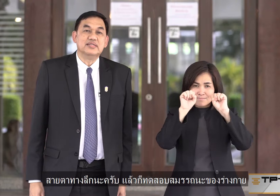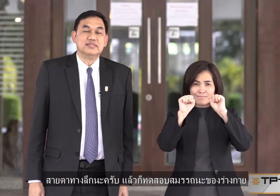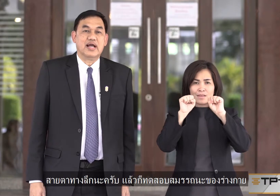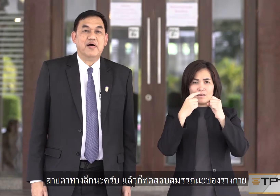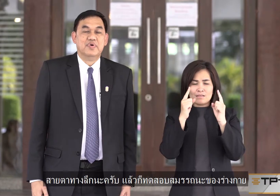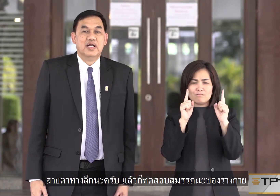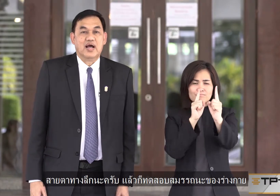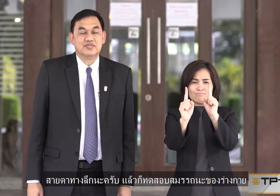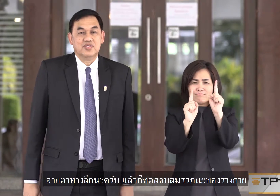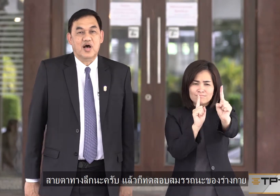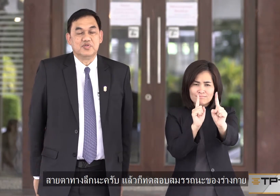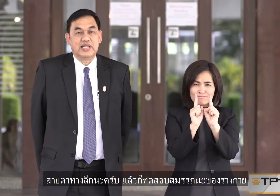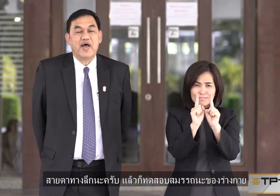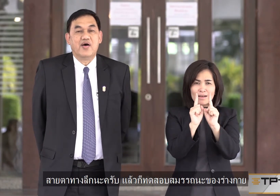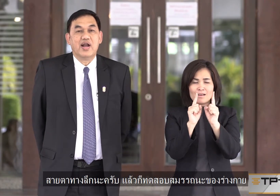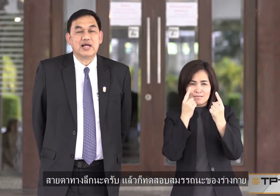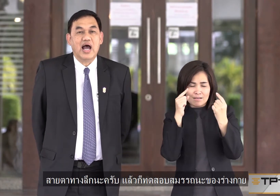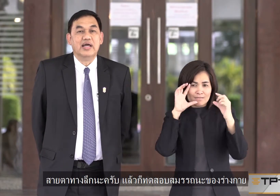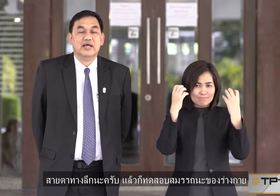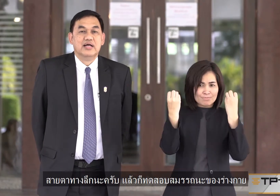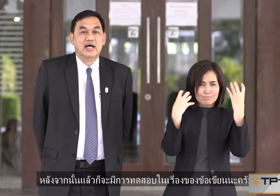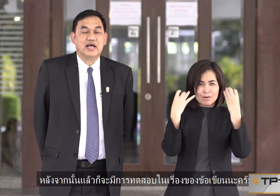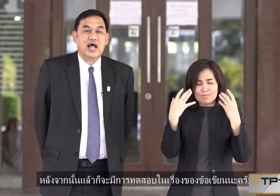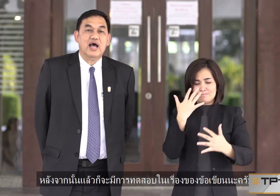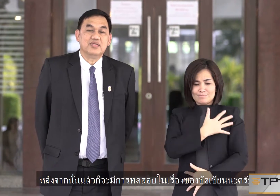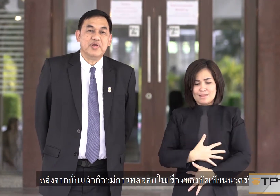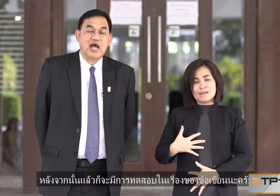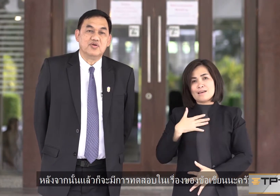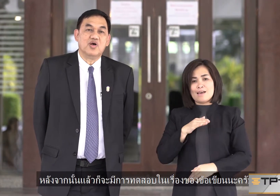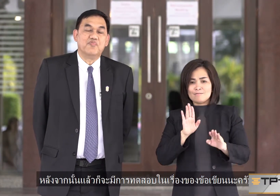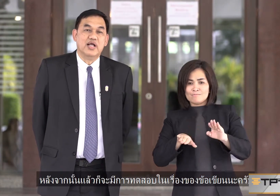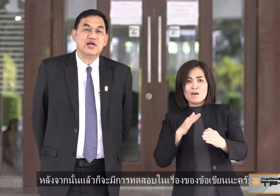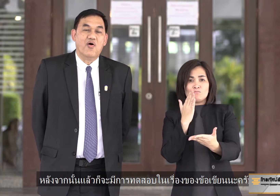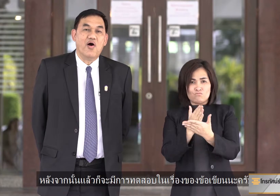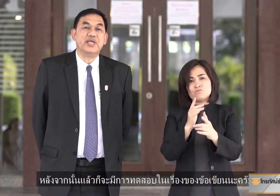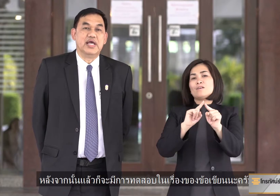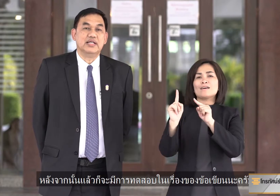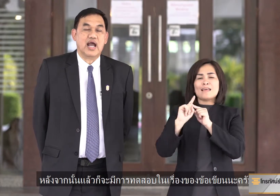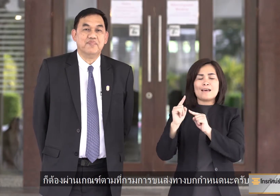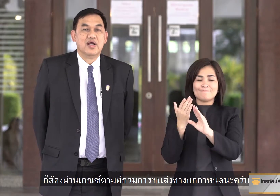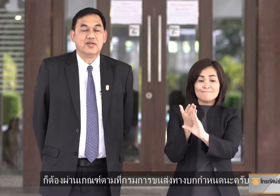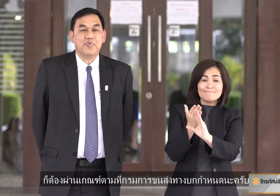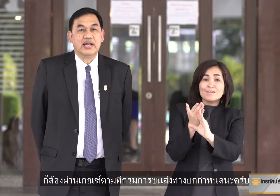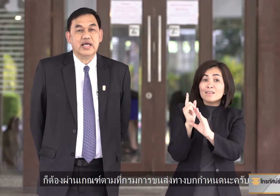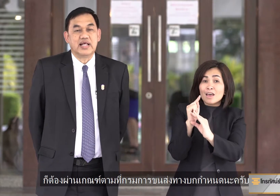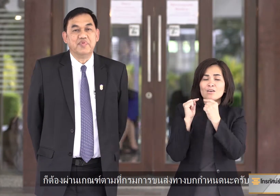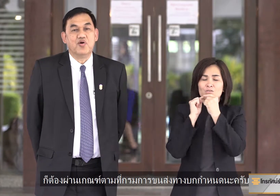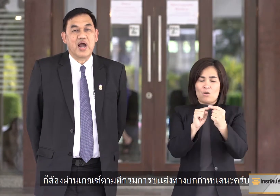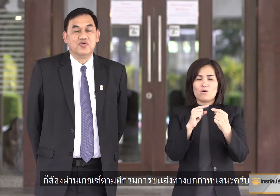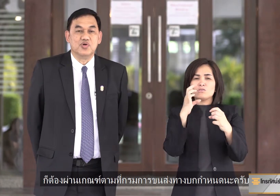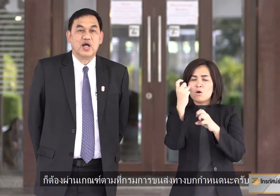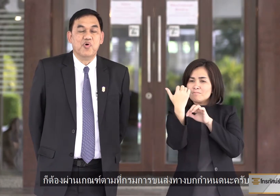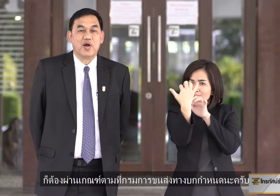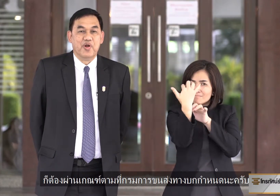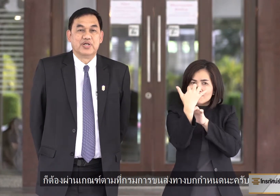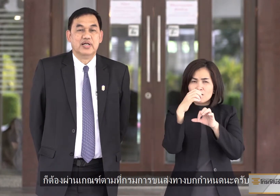างลึกนะครับแล้วก็ทดสอบสมรรถนะของร่างกายหลังจากนั้นแล้วก็จะมีการทดสอบในเรื่องของข้อเขียนนะครับก็ต้องผ่านเกณฑ์ตามที่กรม